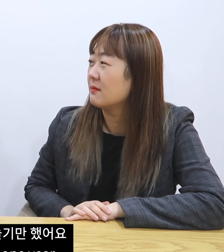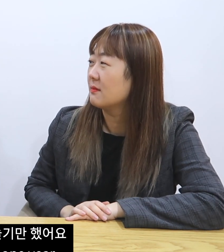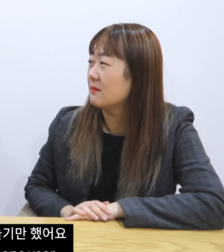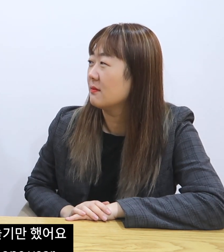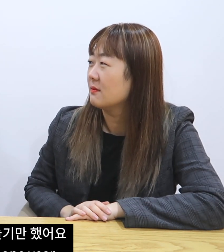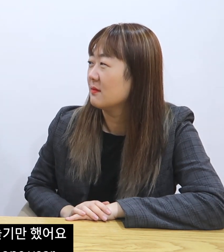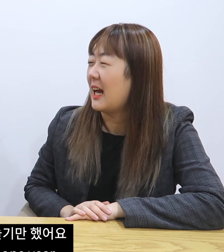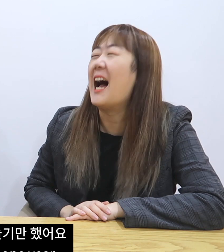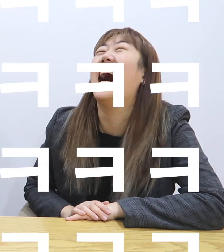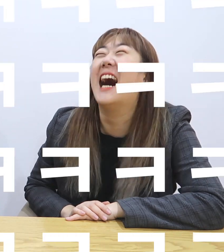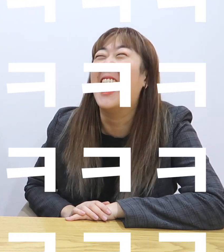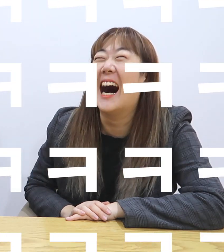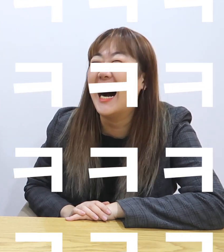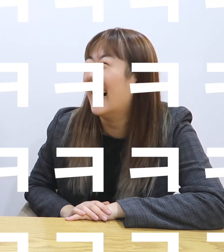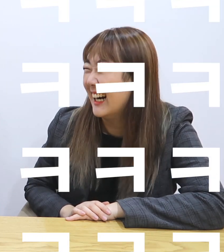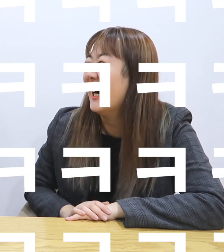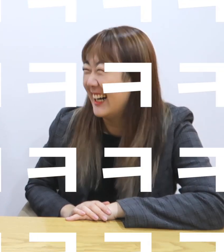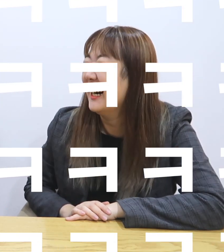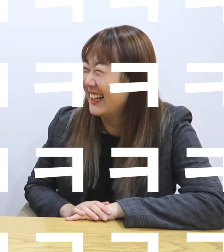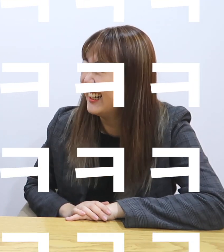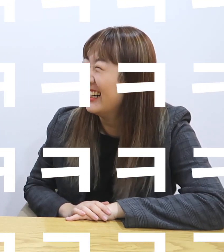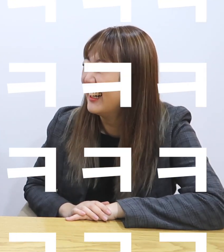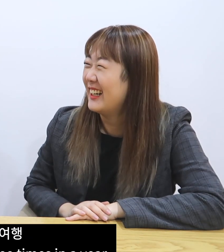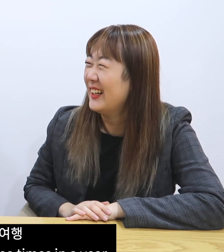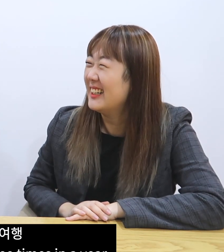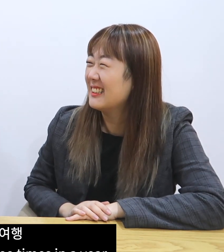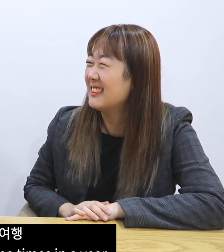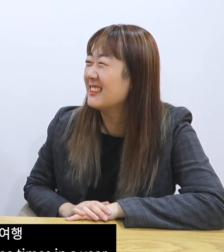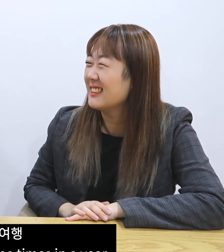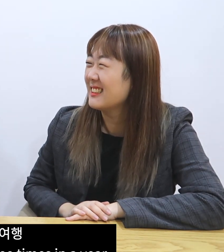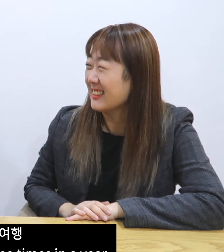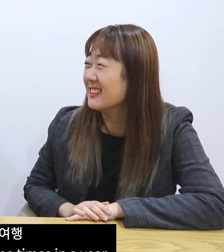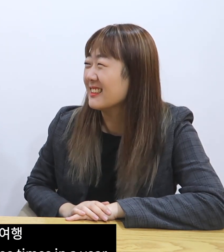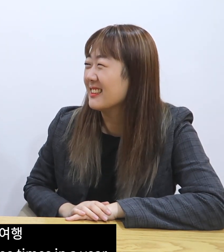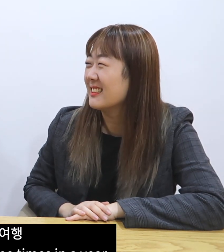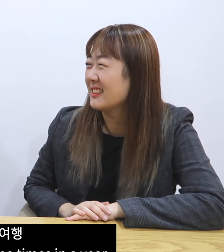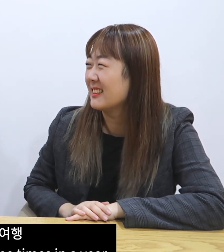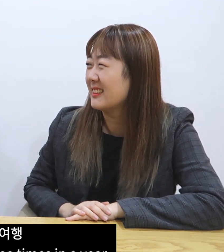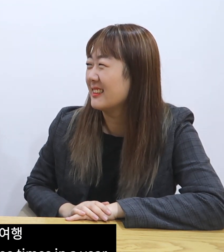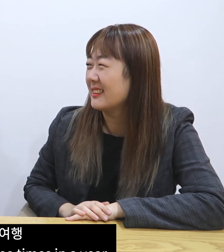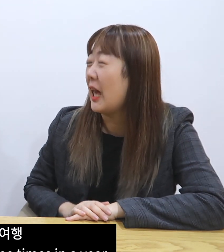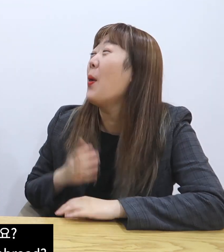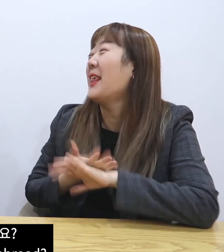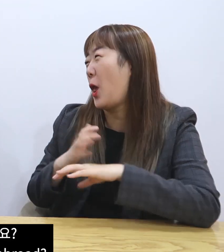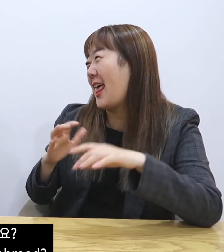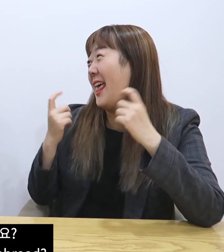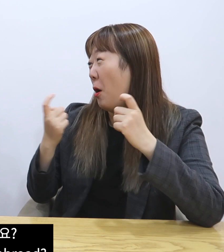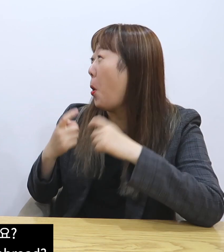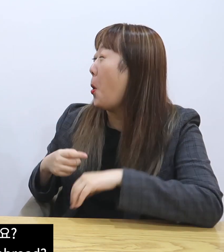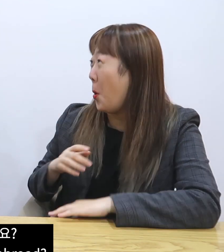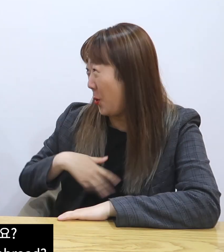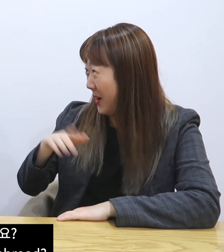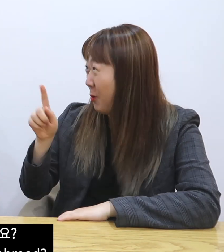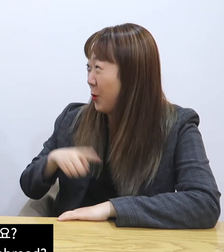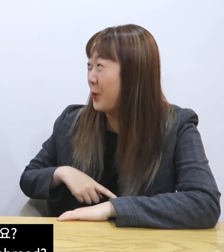또 그만뒀죠. 아. 뭐, 인너는 제법 해외여행. 해외여행? 오, 가고.